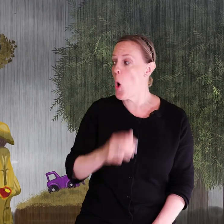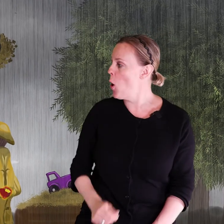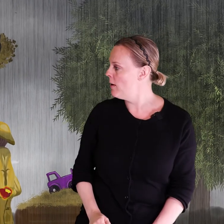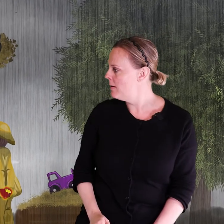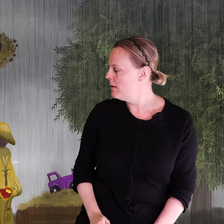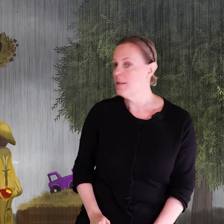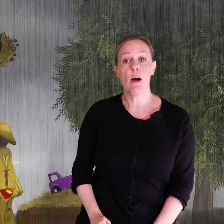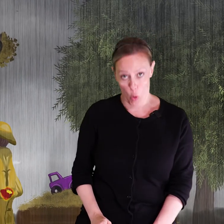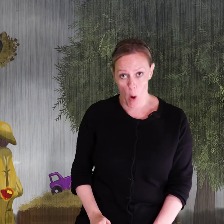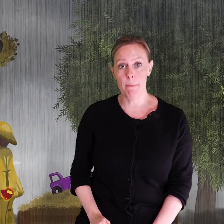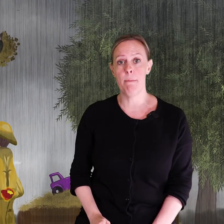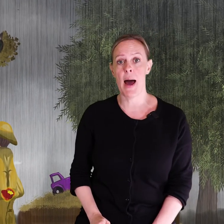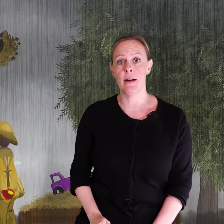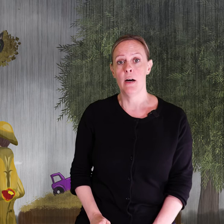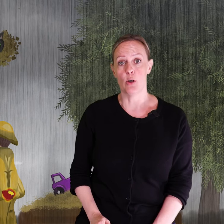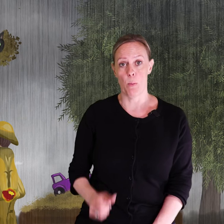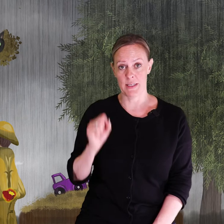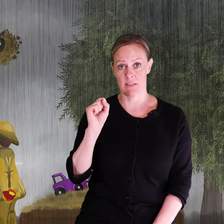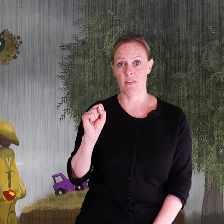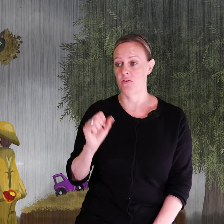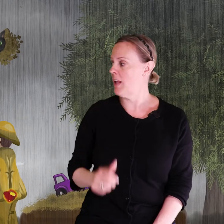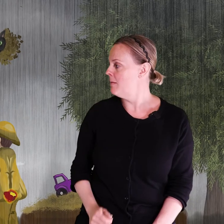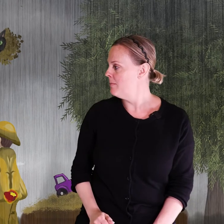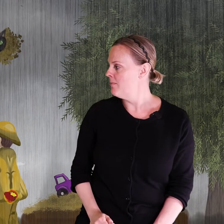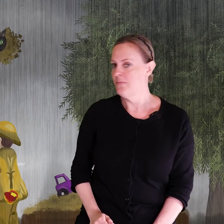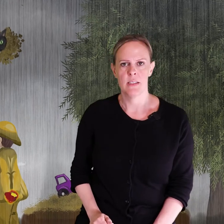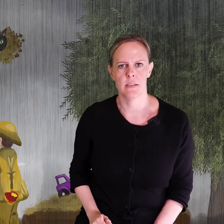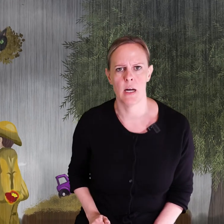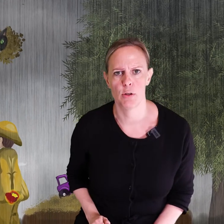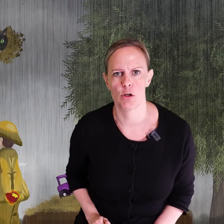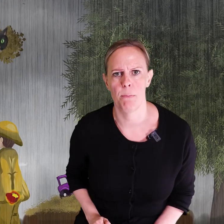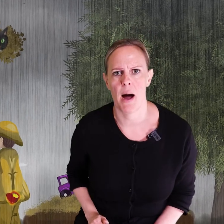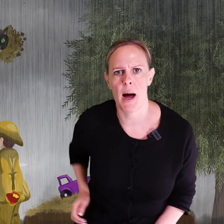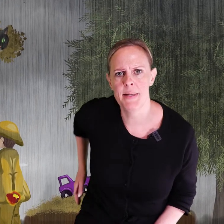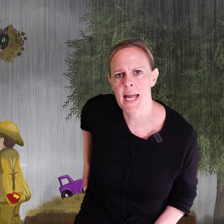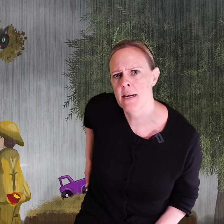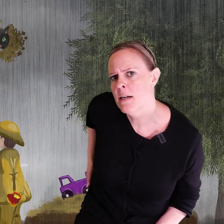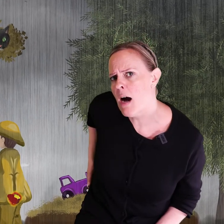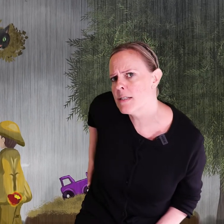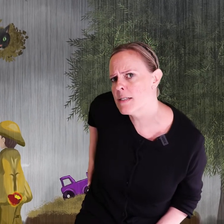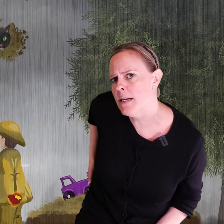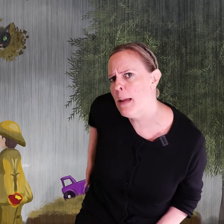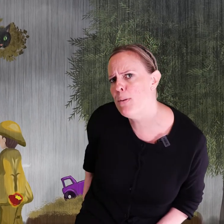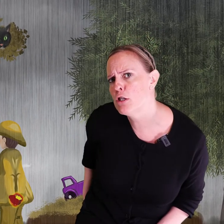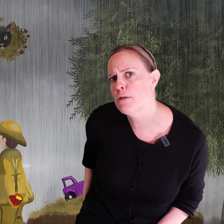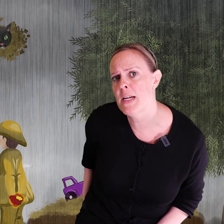mellanmål! Jag kommer! Ropar Svante. Snabbt så stoppar han ner asken i